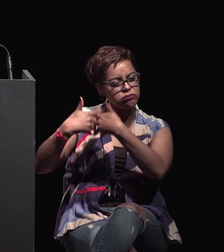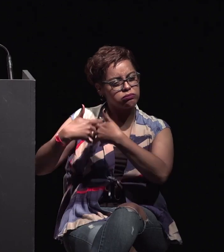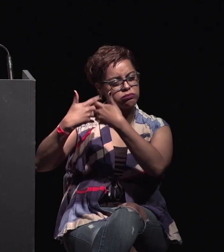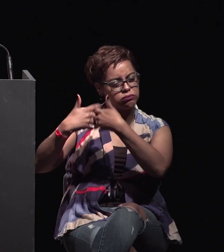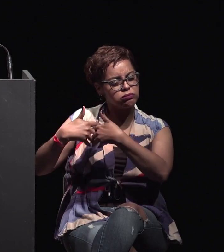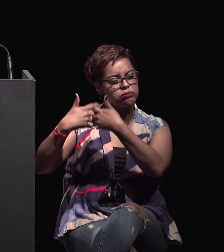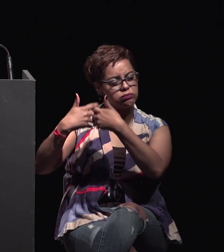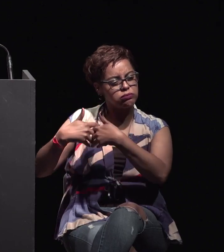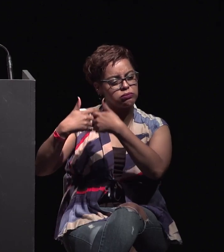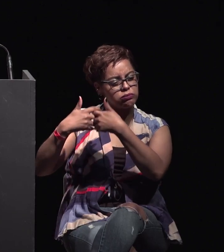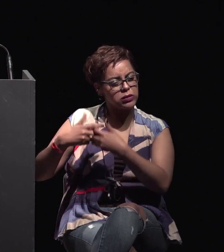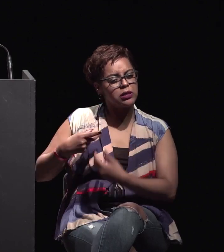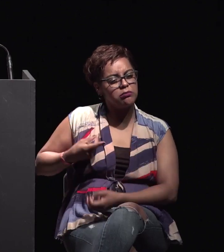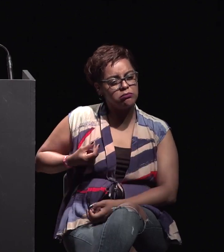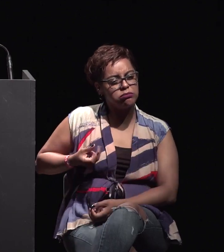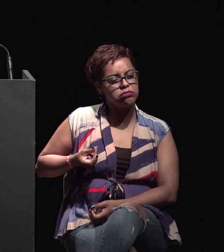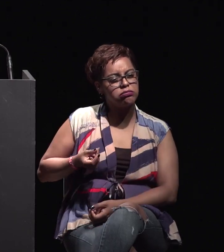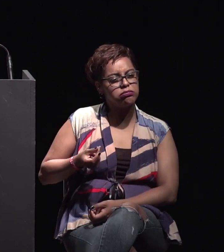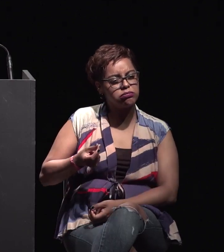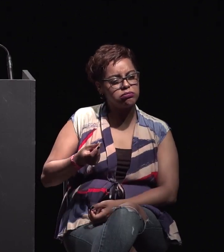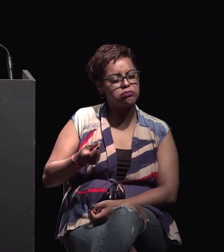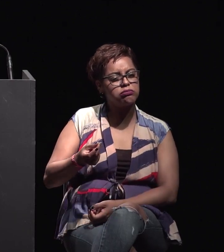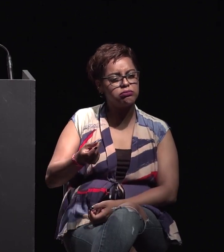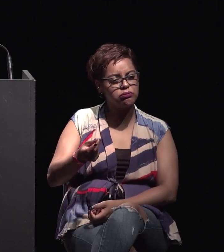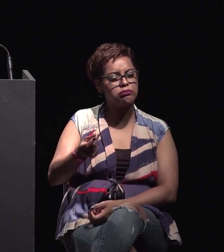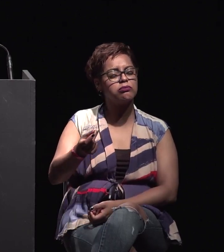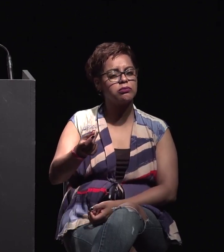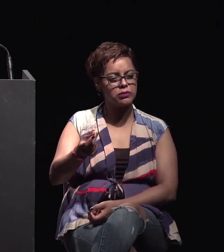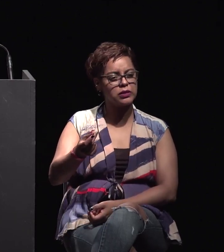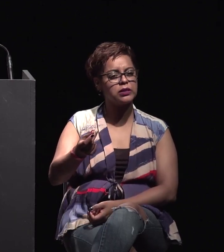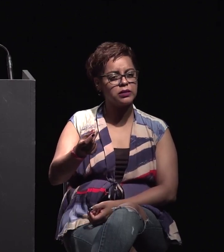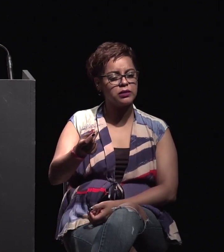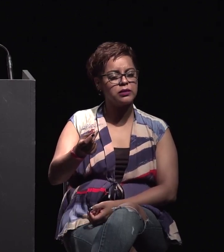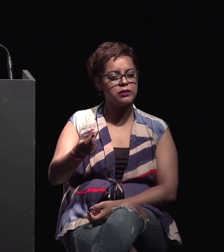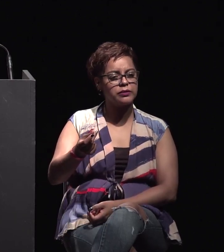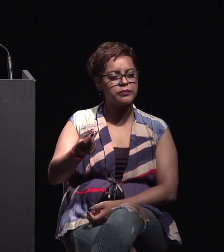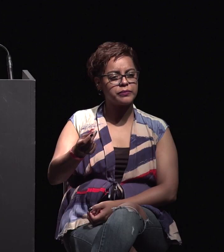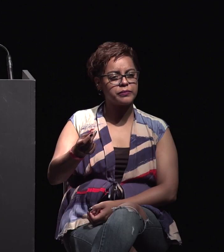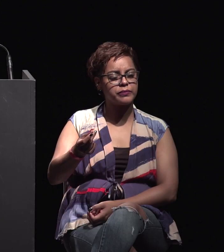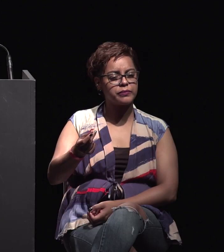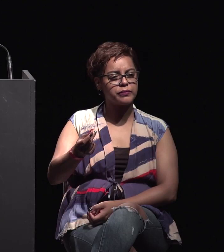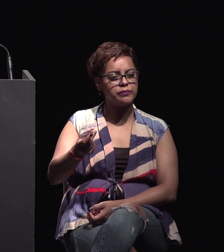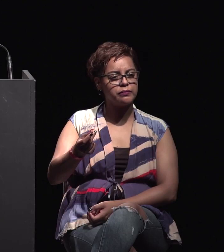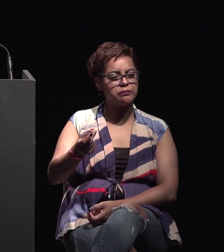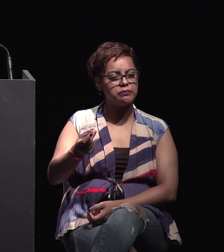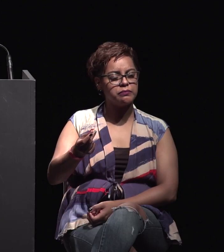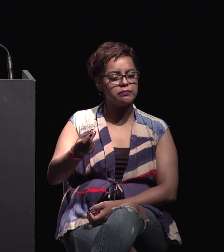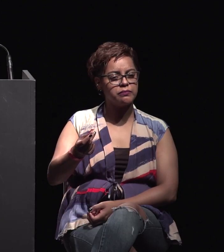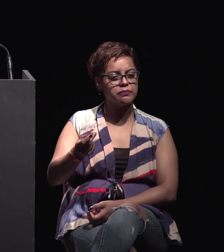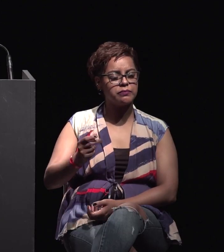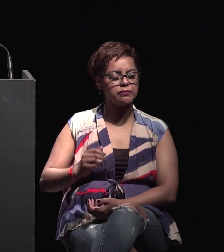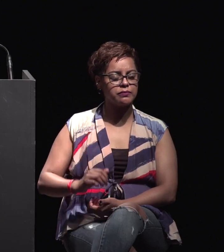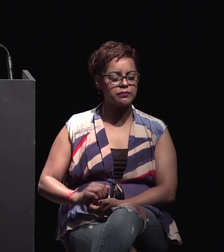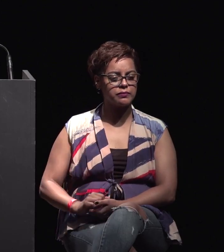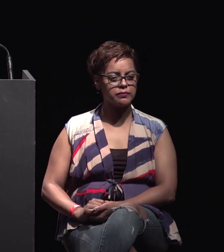vem ocupando bastante tempo da minha reflexão nos últimos tempos,